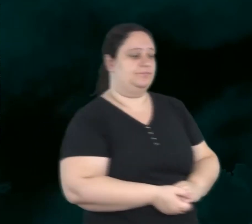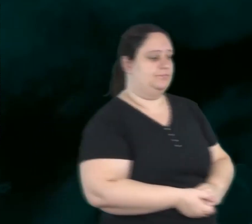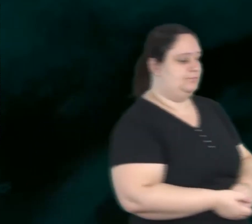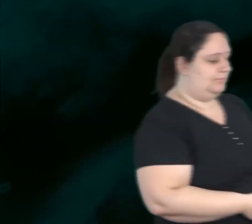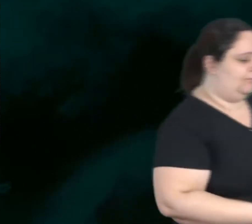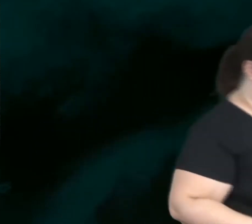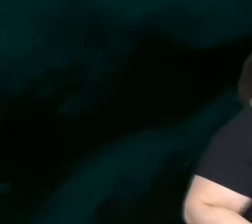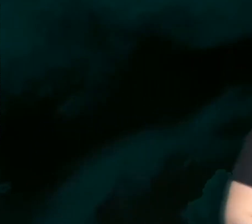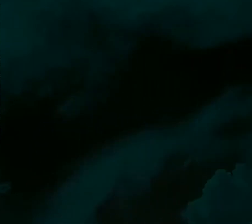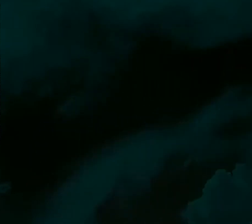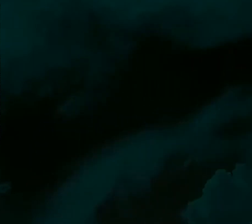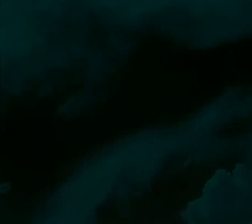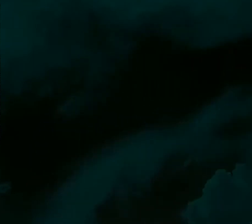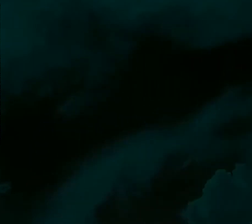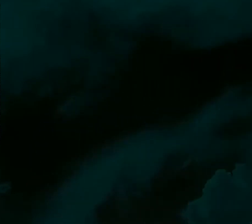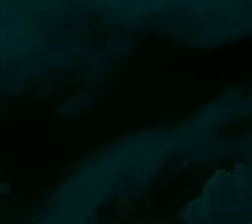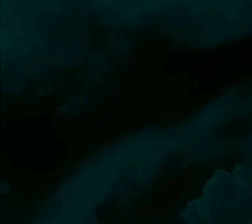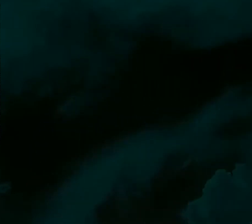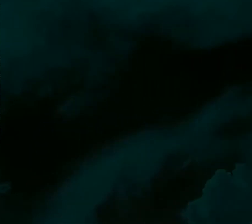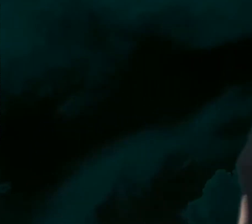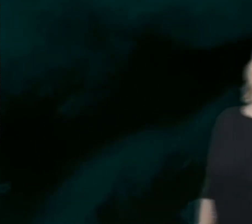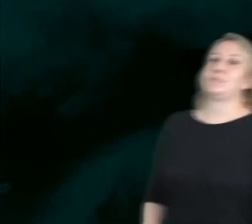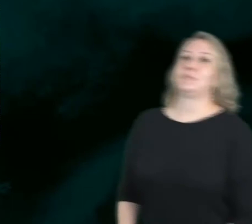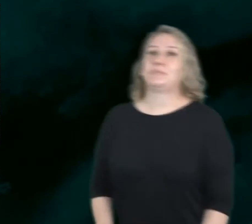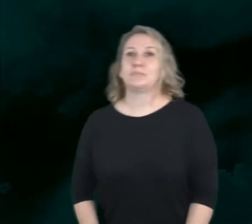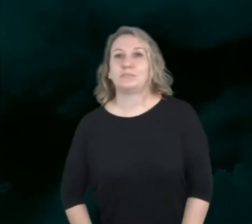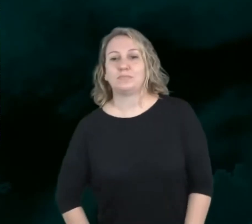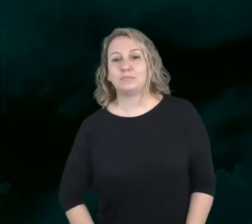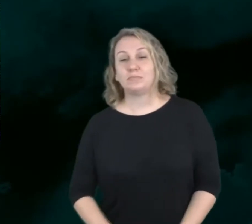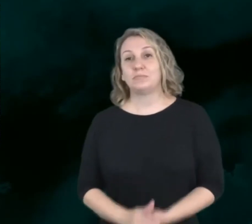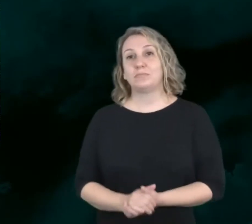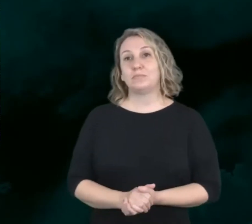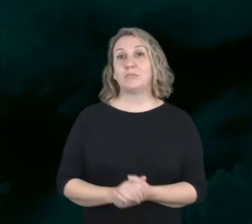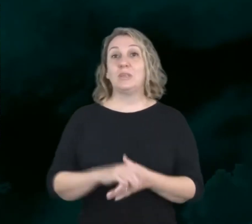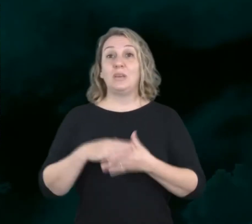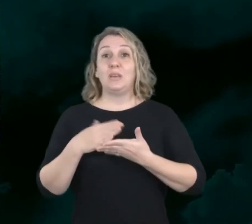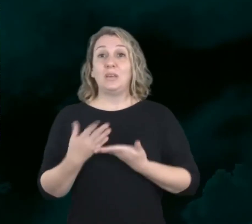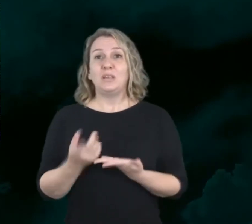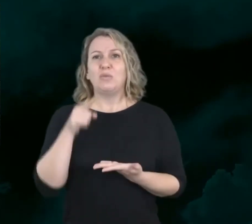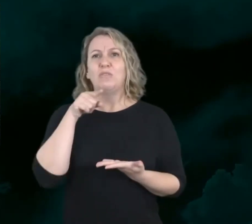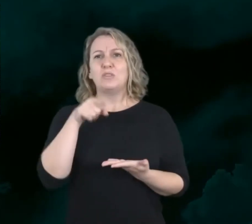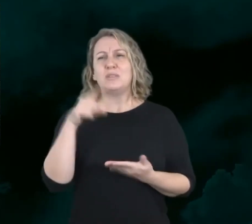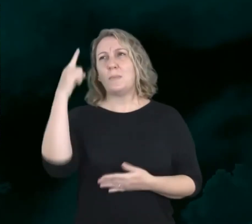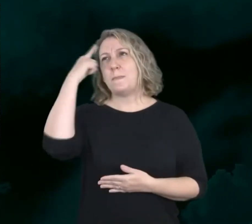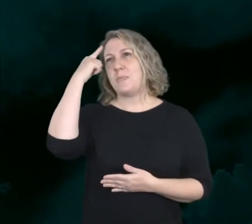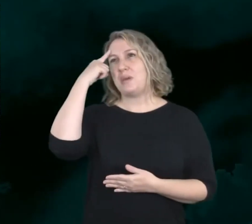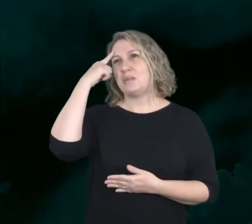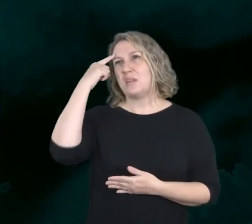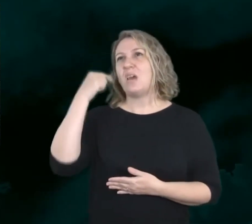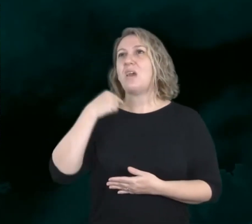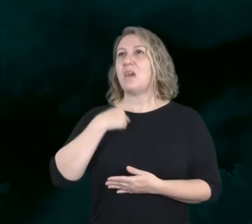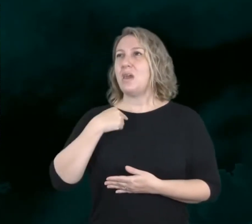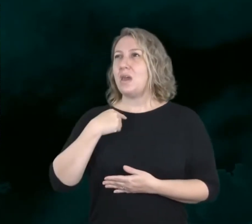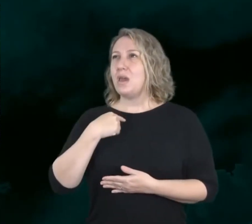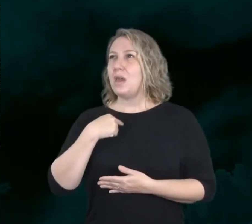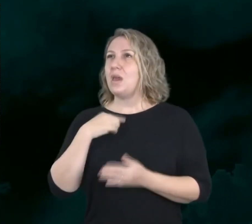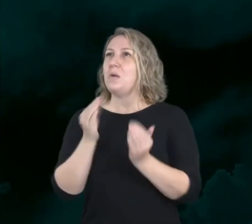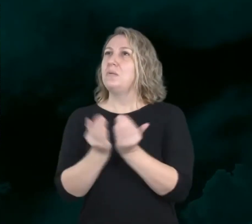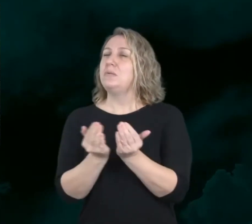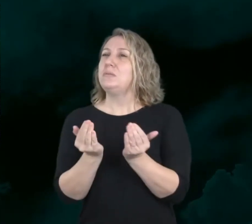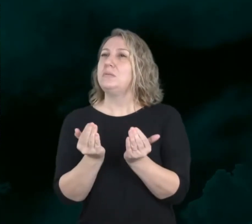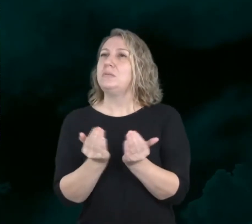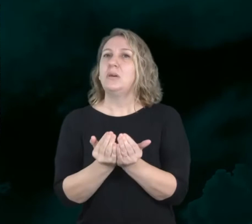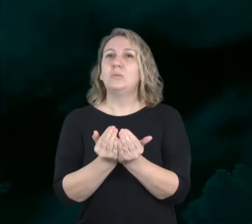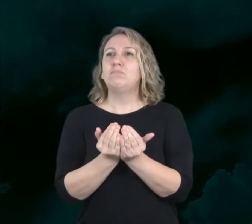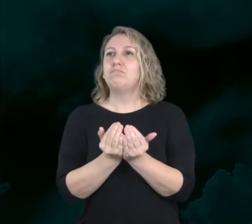cristão, você é um cristão, aceitou Jesus, tá bom, agora você precisa viver uma vida cristã, pregar evangelho, e